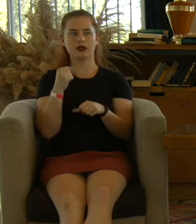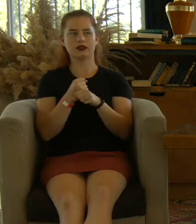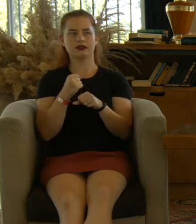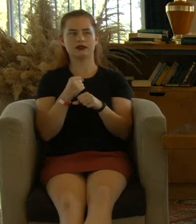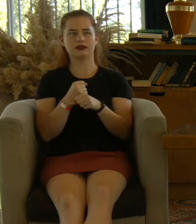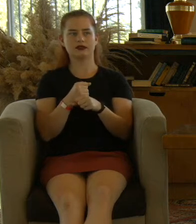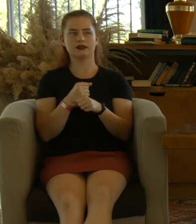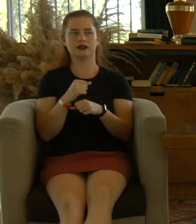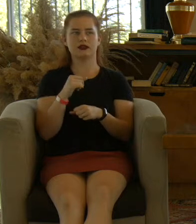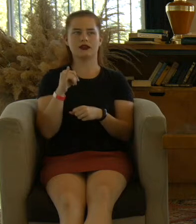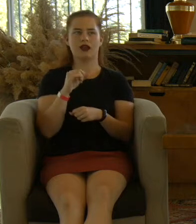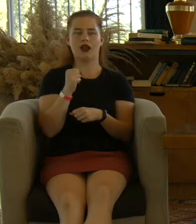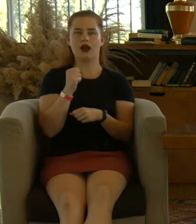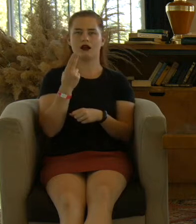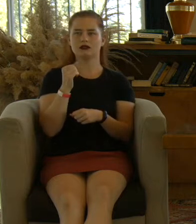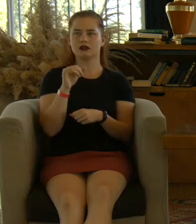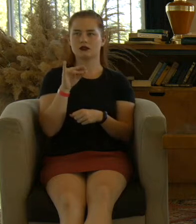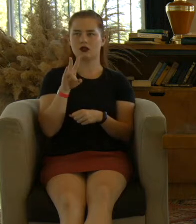Конечно, конечно.